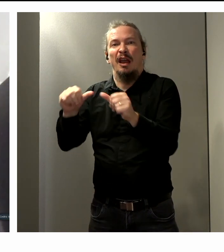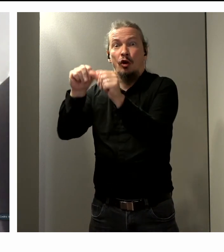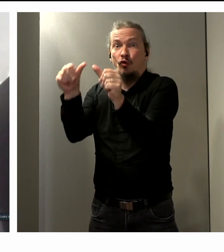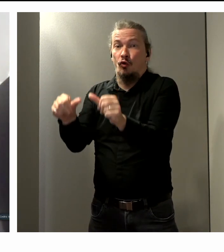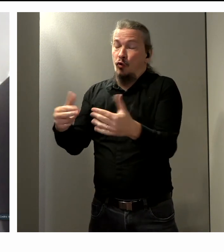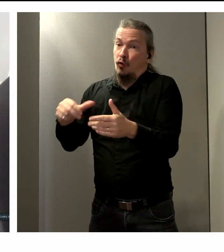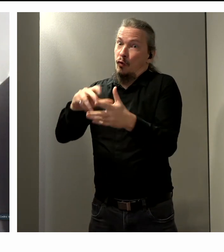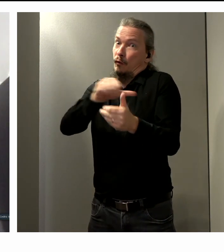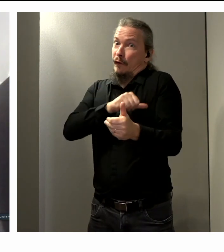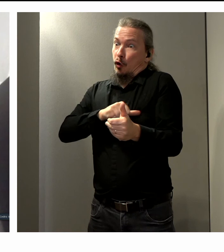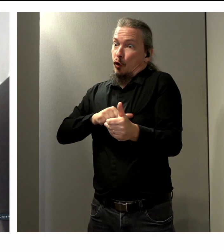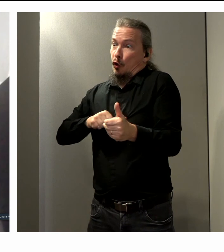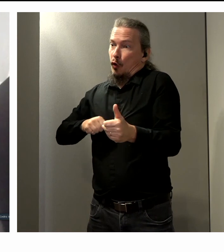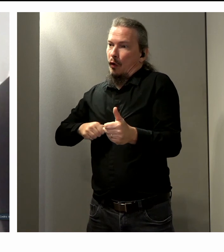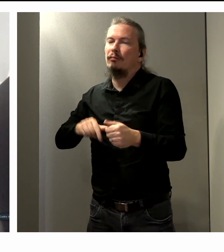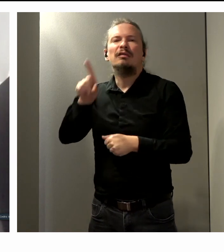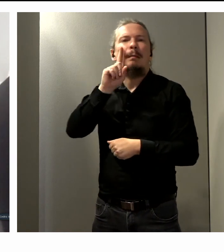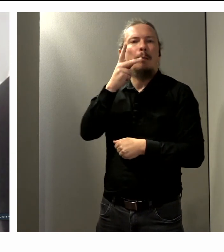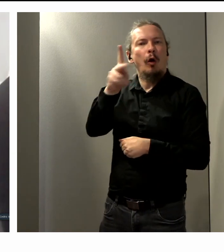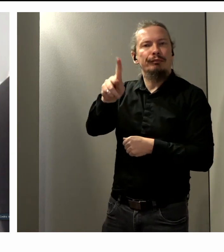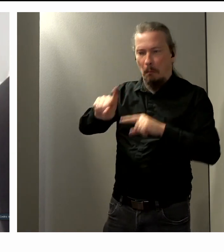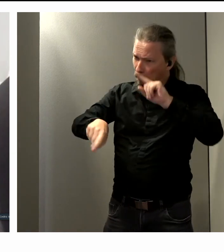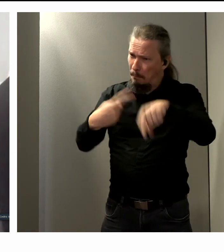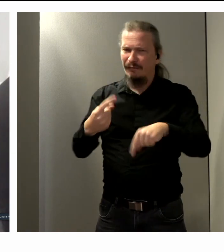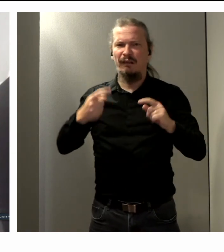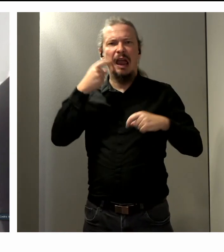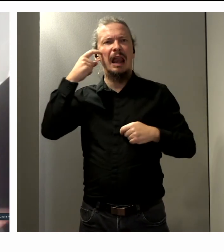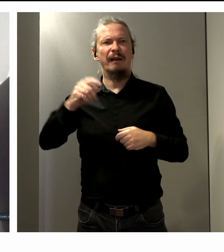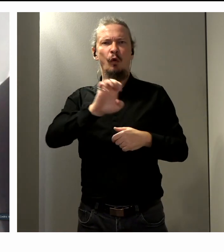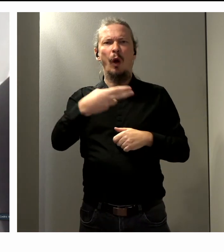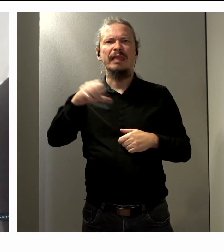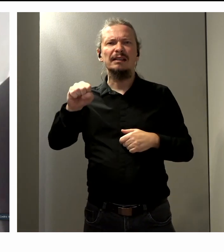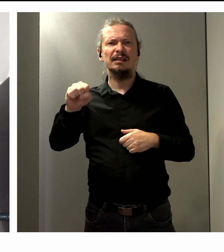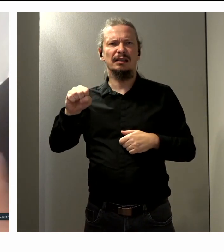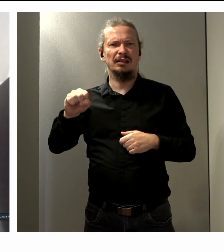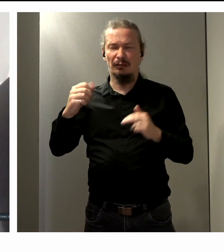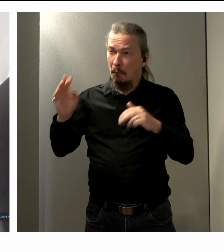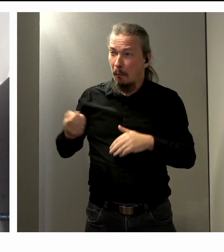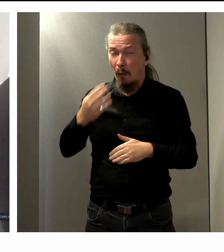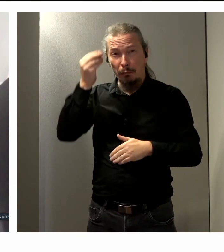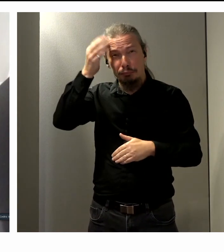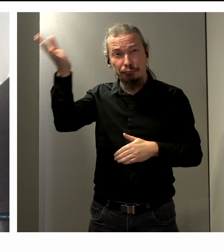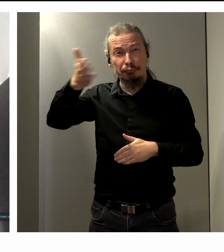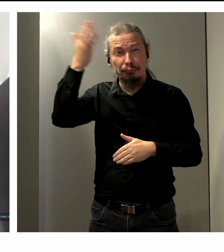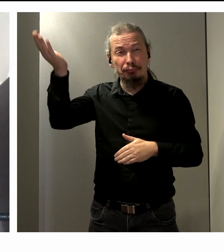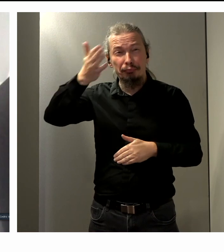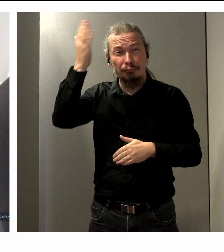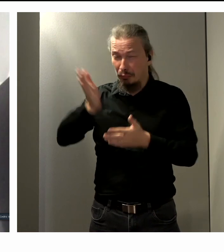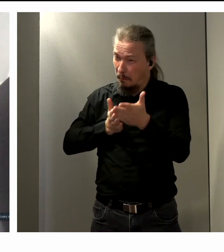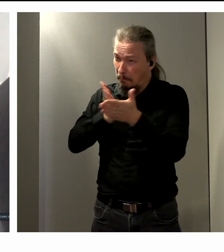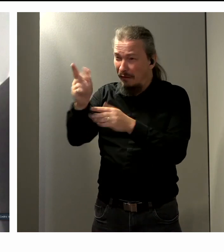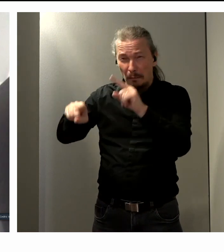sur lui. Il est devenu élève à l'école normale supérieure, extrêmement brillant, profil qui s'est lancé en études